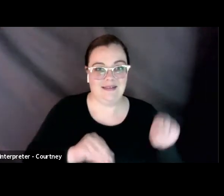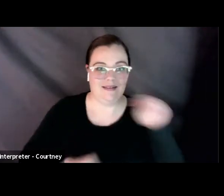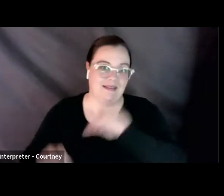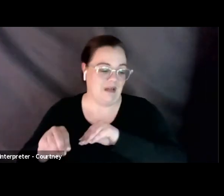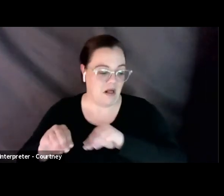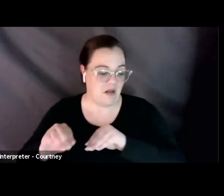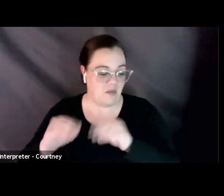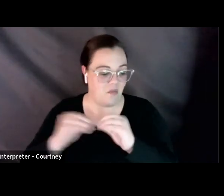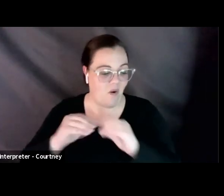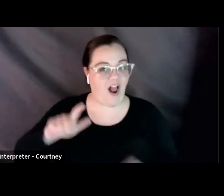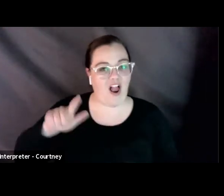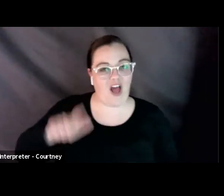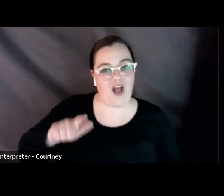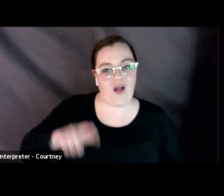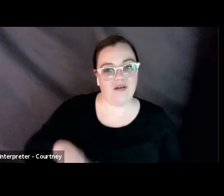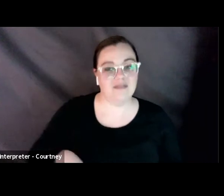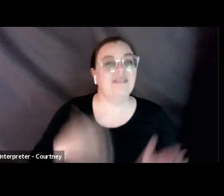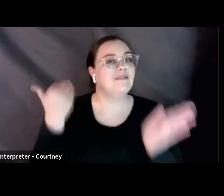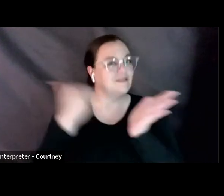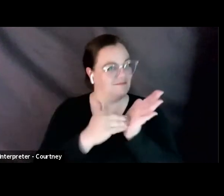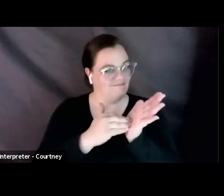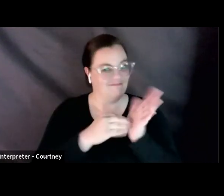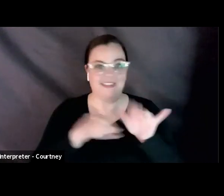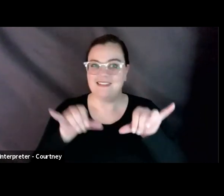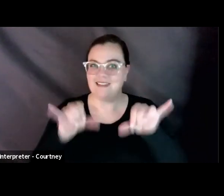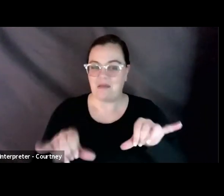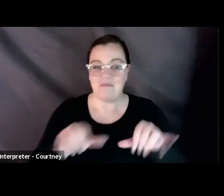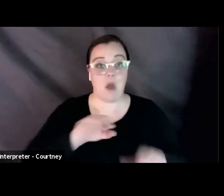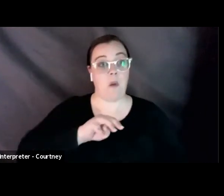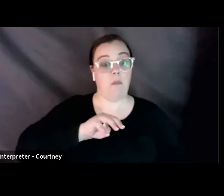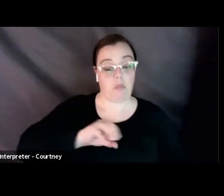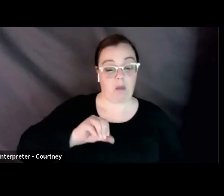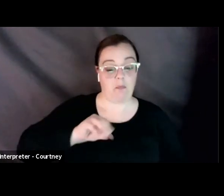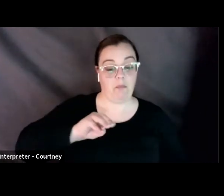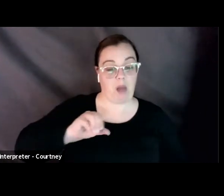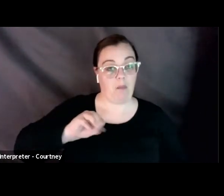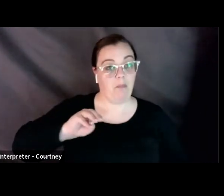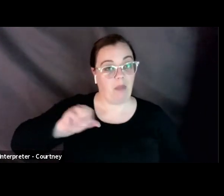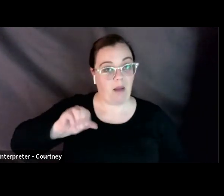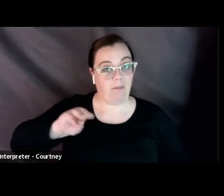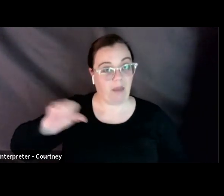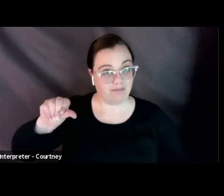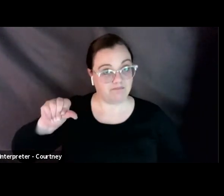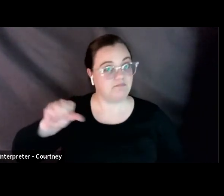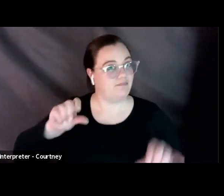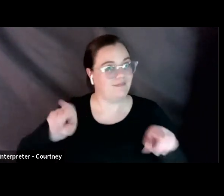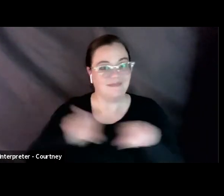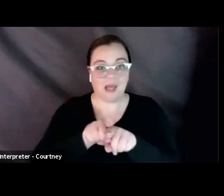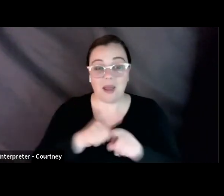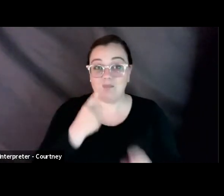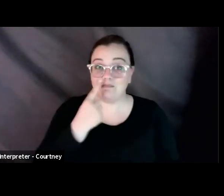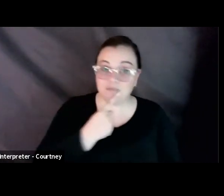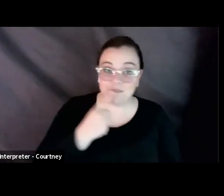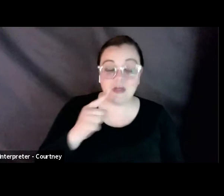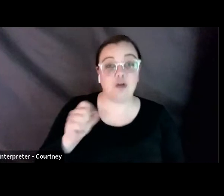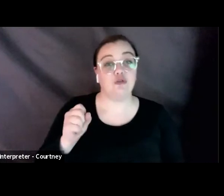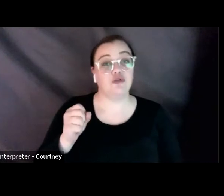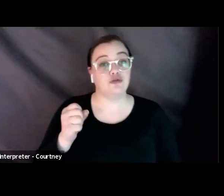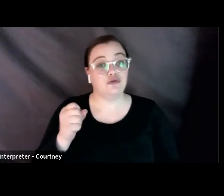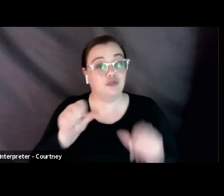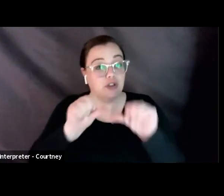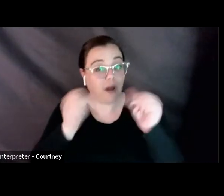Mum, mum, mum, mum, mum, mum, mum, mum, mum. Same shape, no stress in your